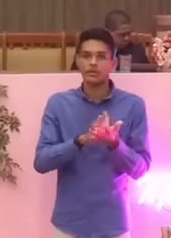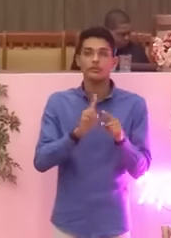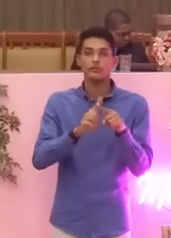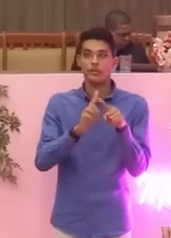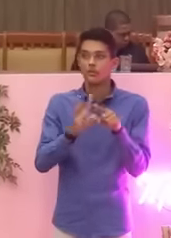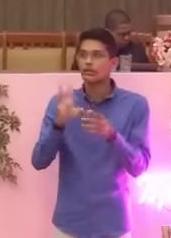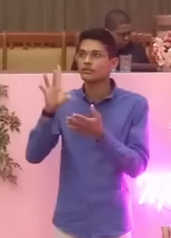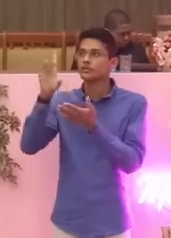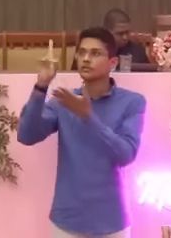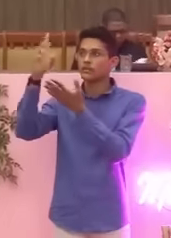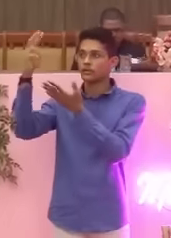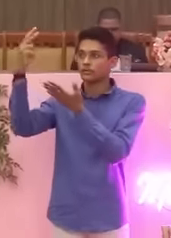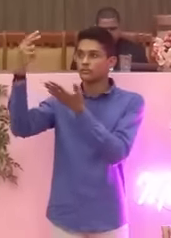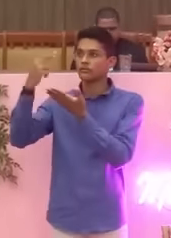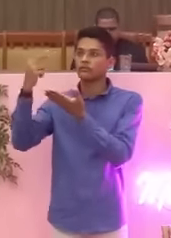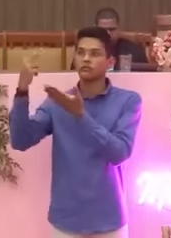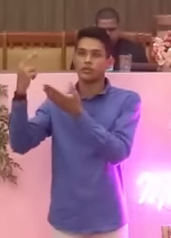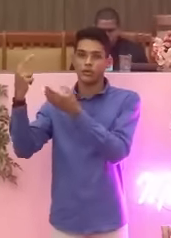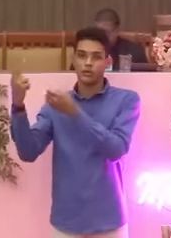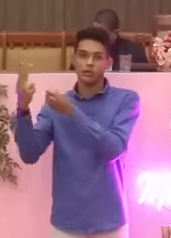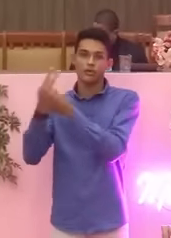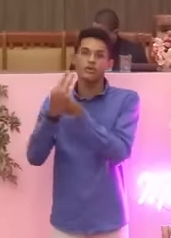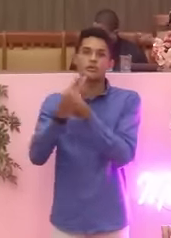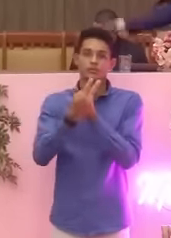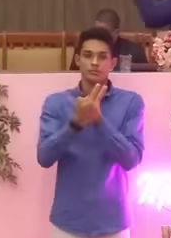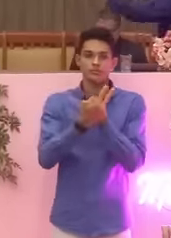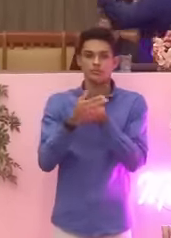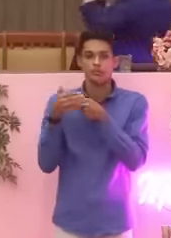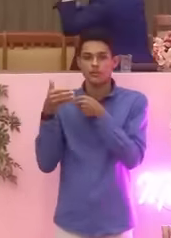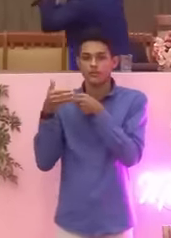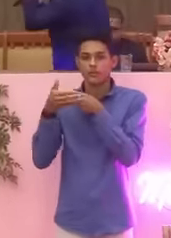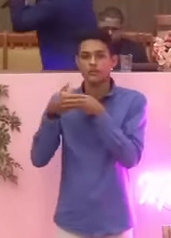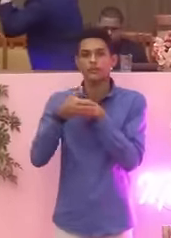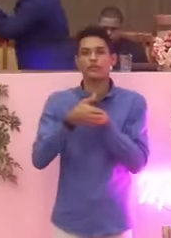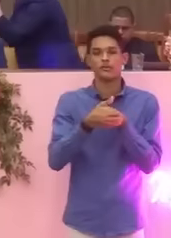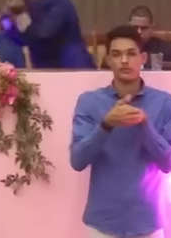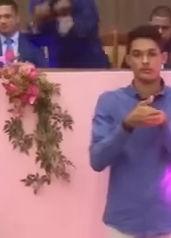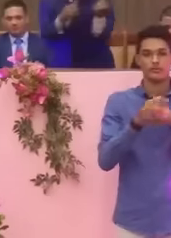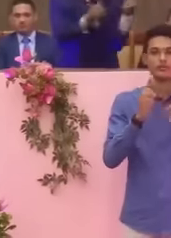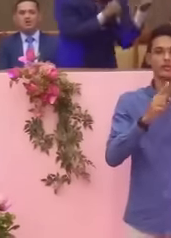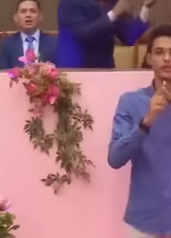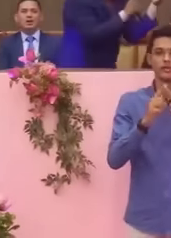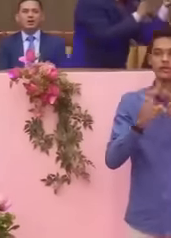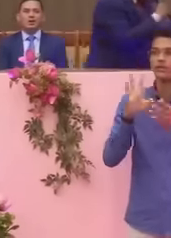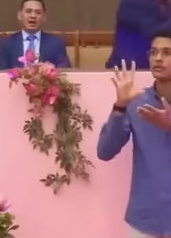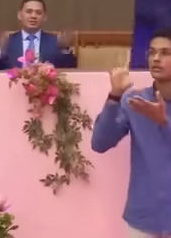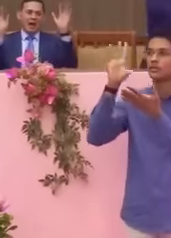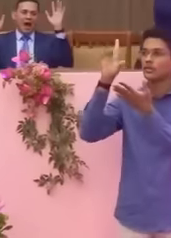não adianta feitiço não adianta Desgraça não adianta não o senhor te